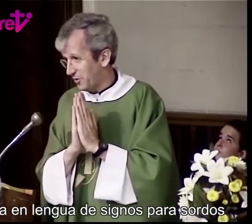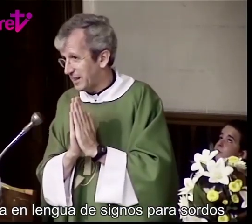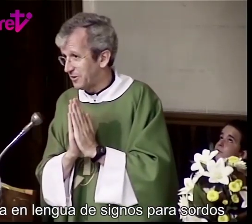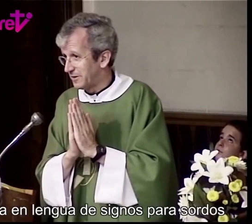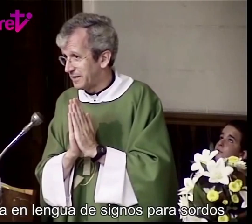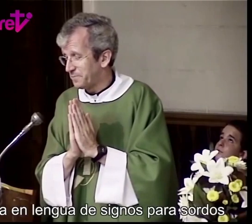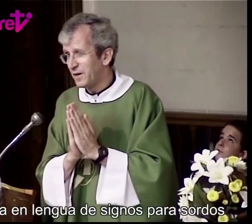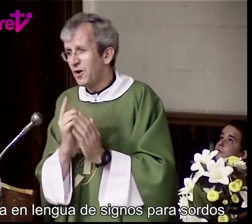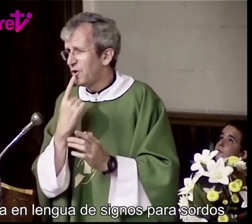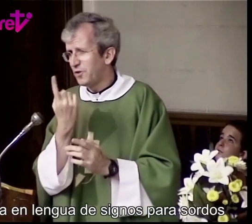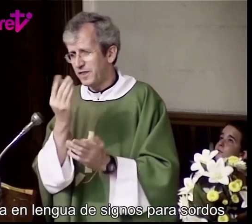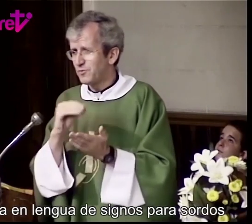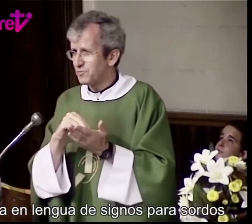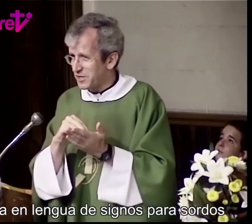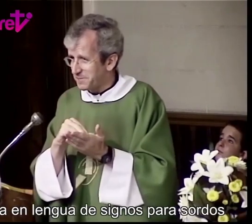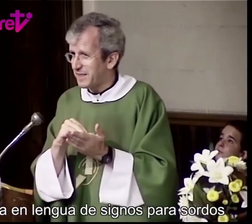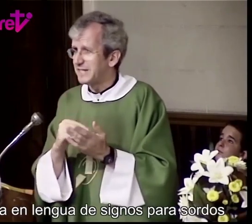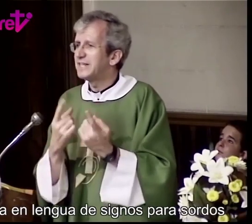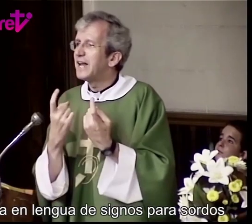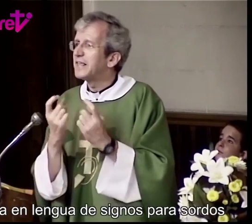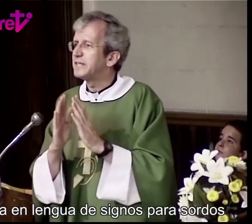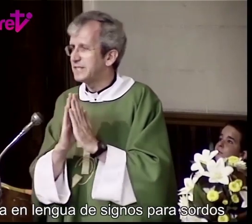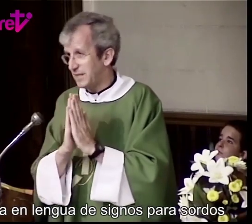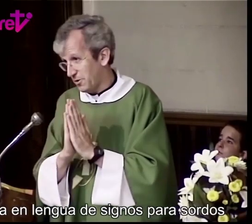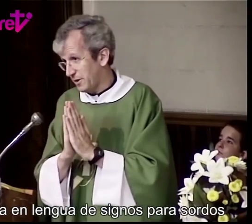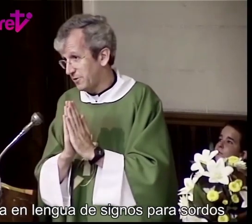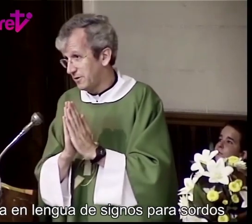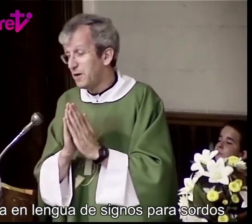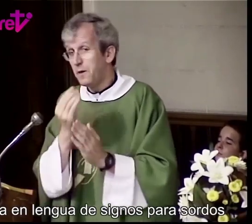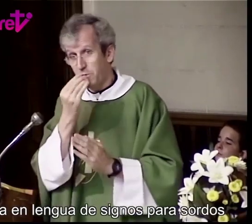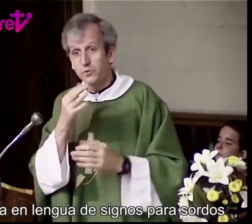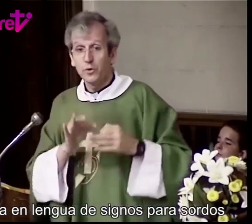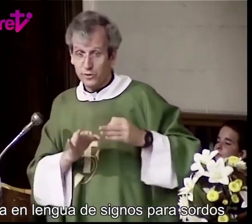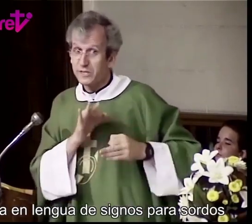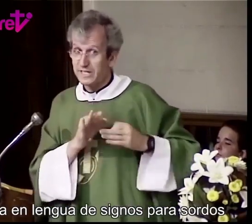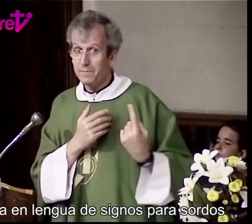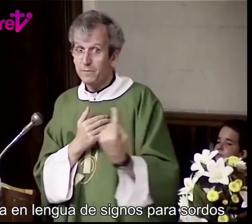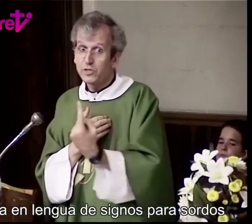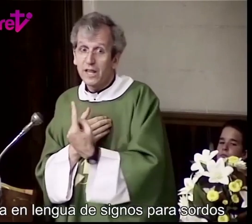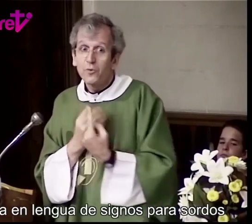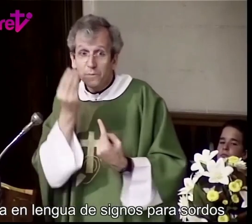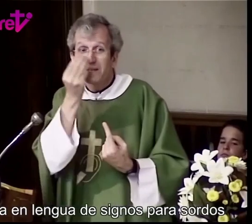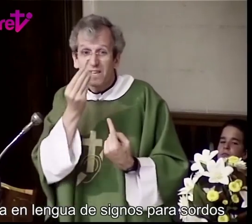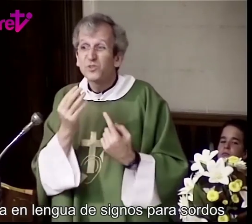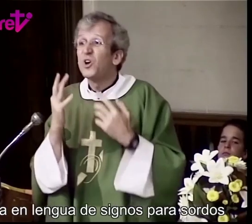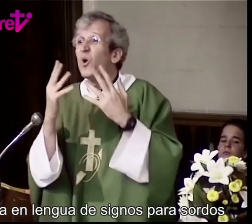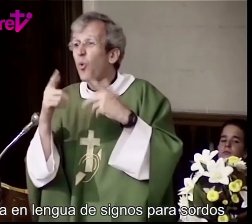oración. Lo decimos muchas veces, la necesidad de la oración, pero es bueno que nos examinemos cada uno y pensemos